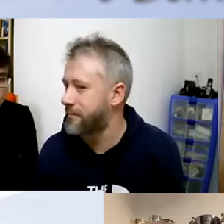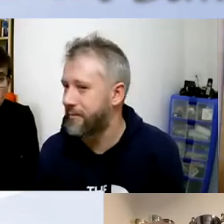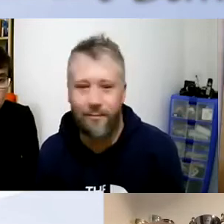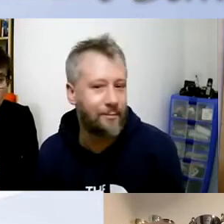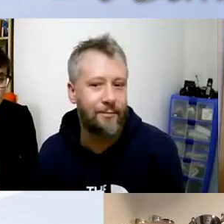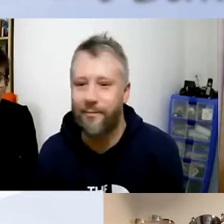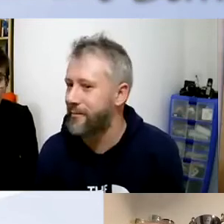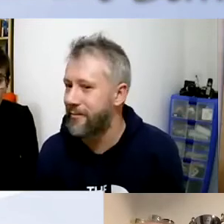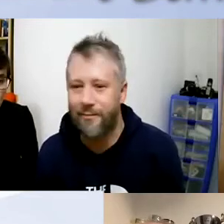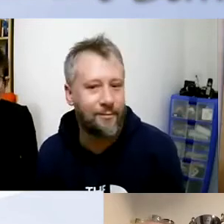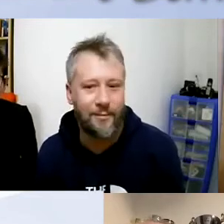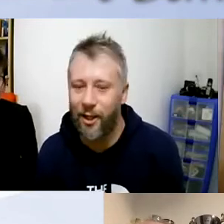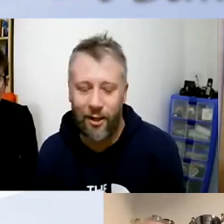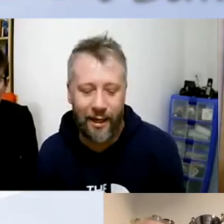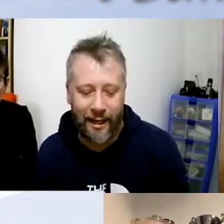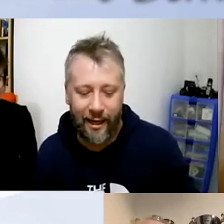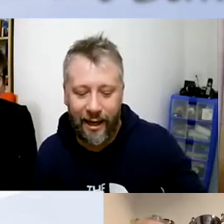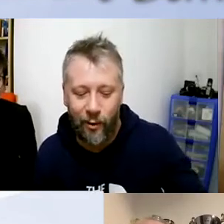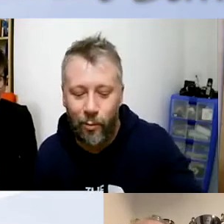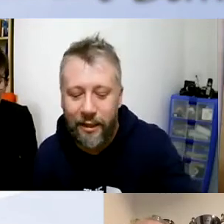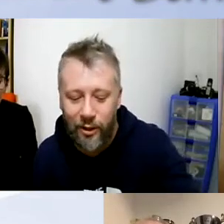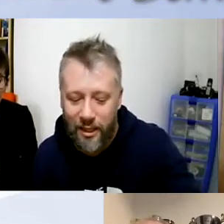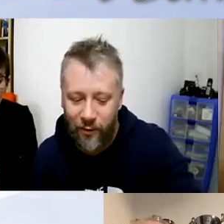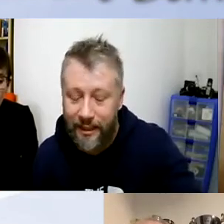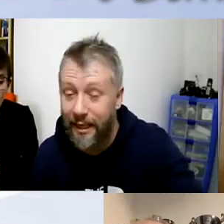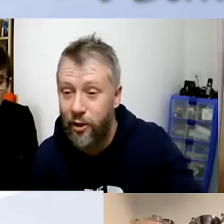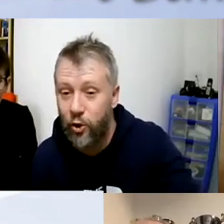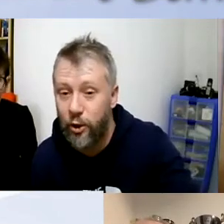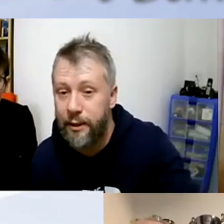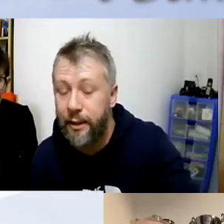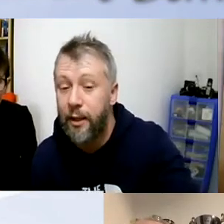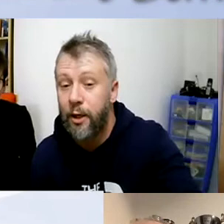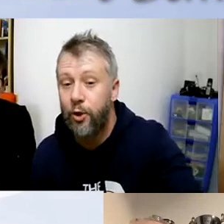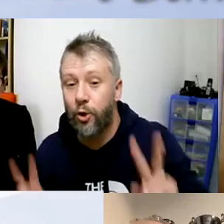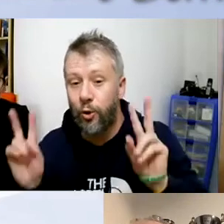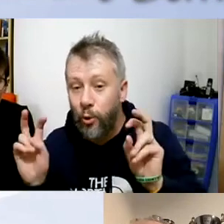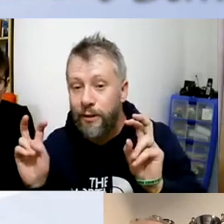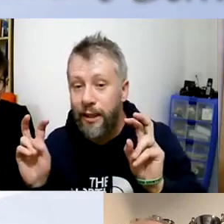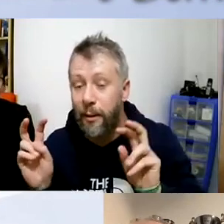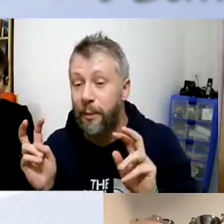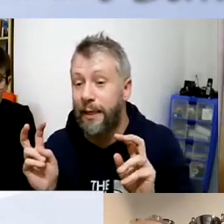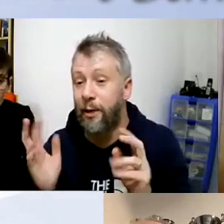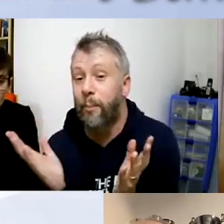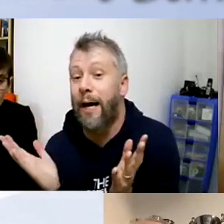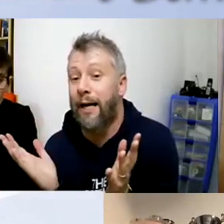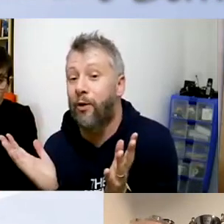i sordi sono anche muti, parlando seriamente. No, parlano. È un mito da sfatare, i sordi sono muti, ma perché non